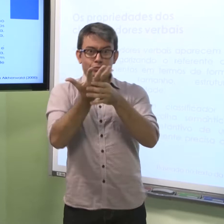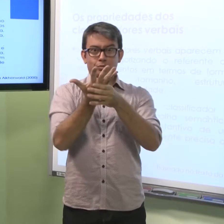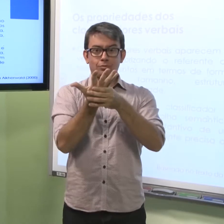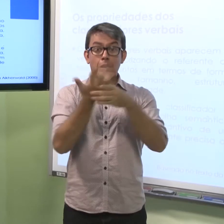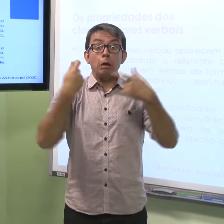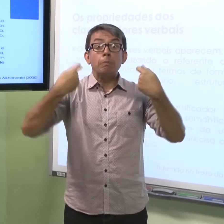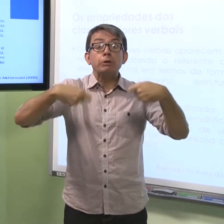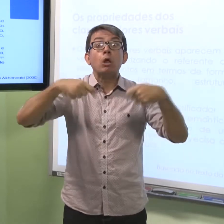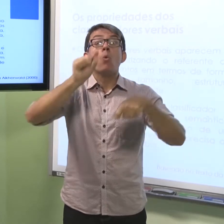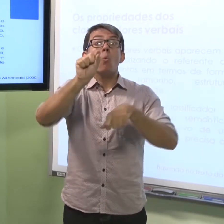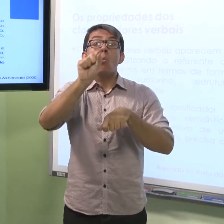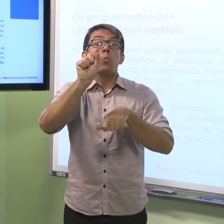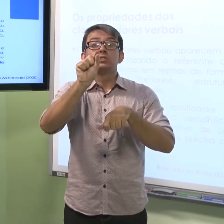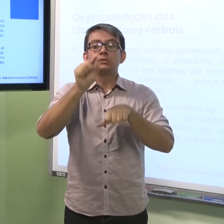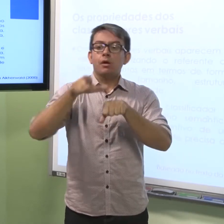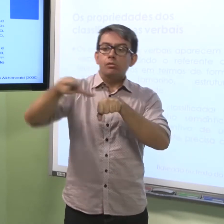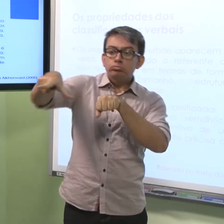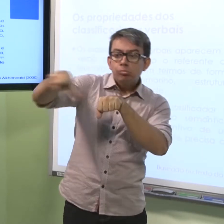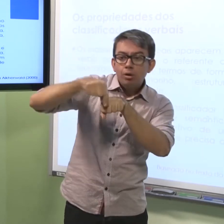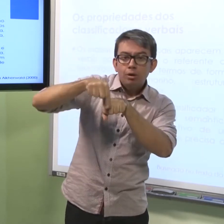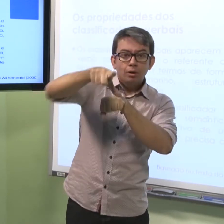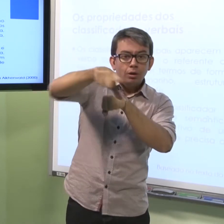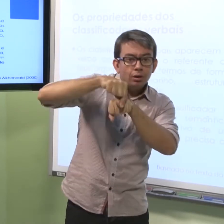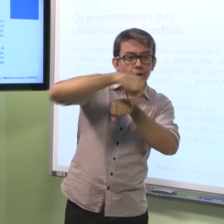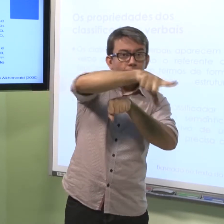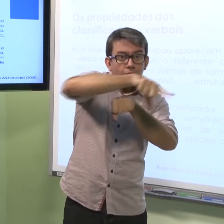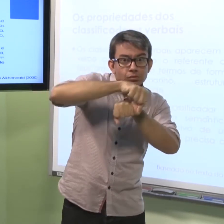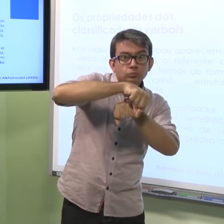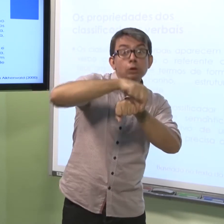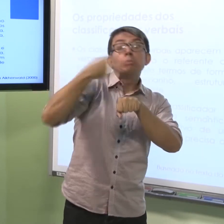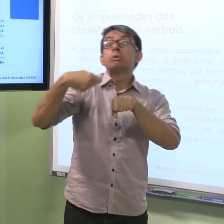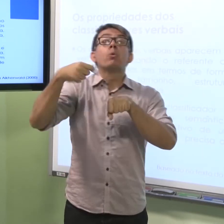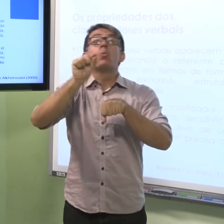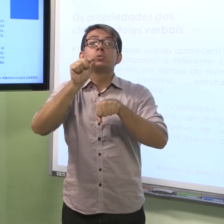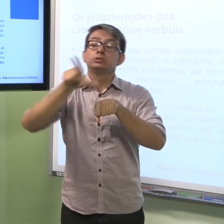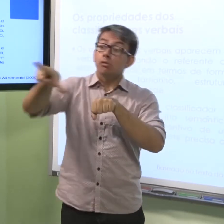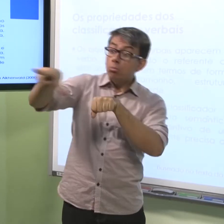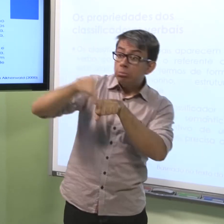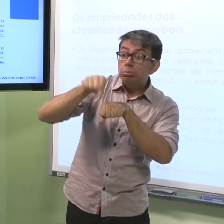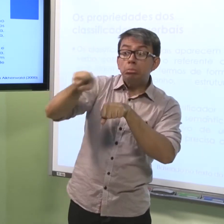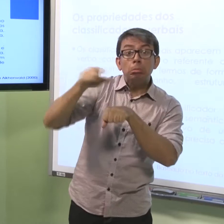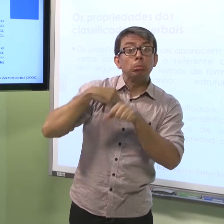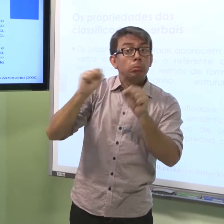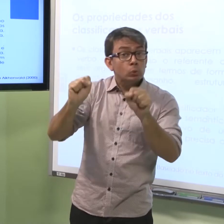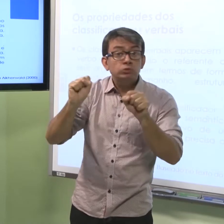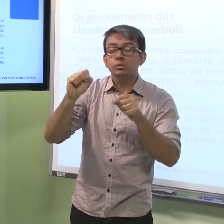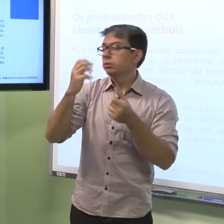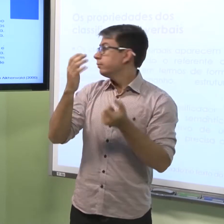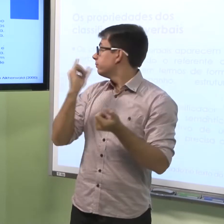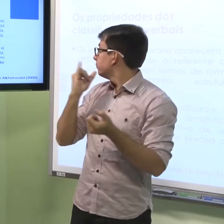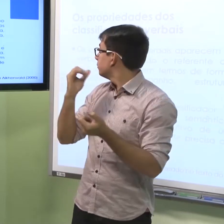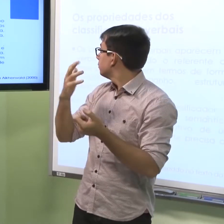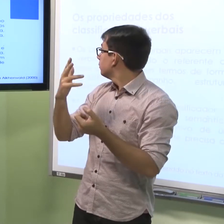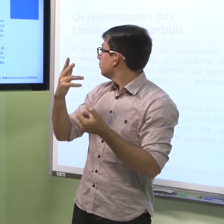Nós temos que o classificador verbal ele se origina através da ligação de outros